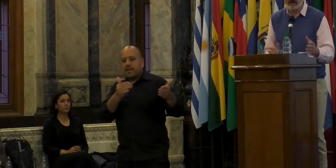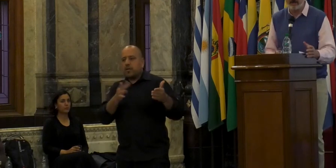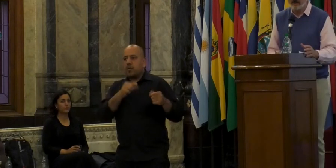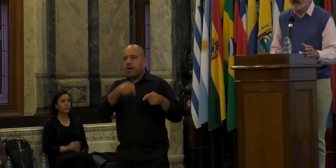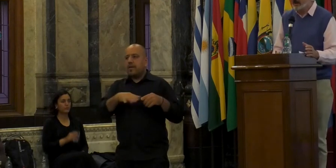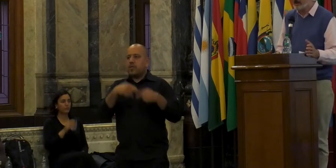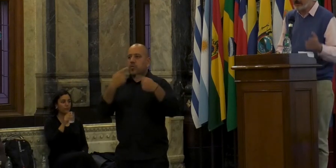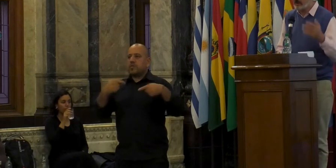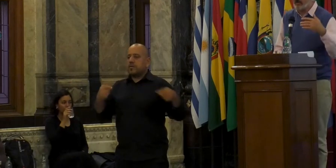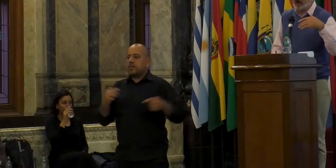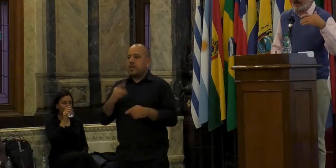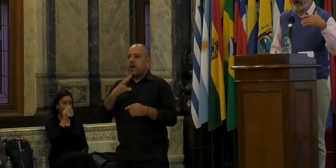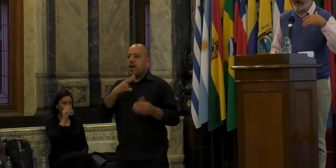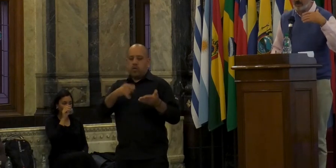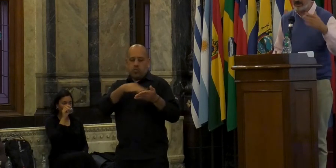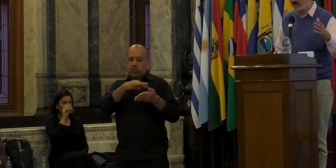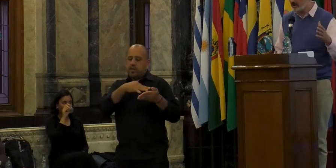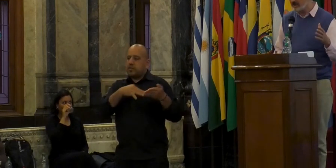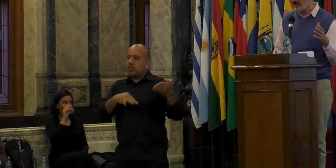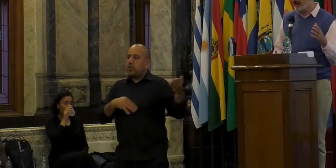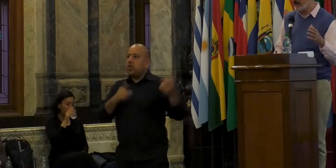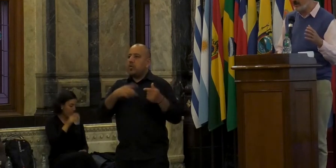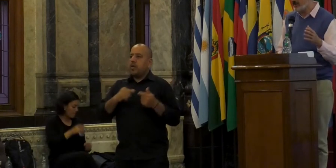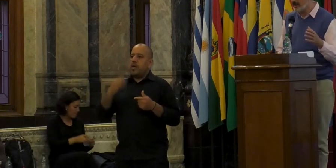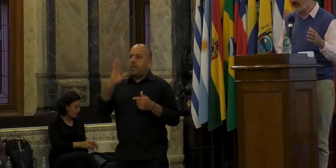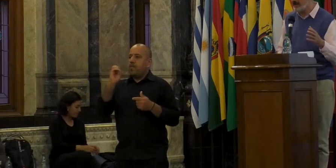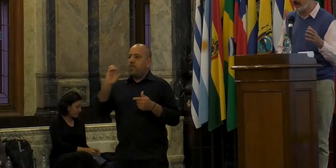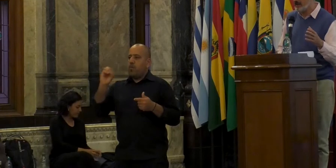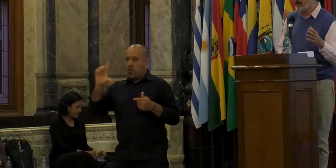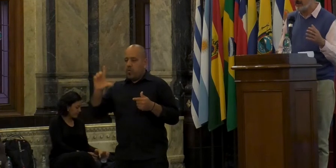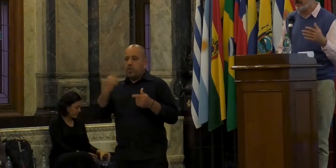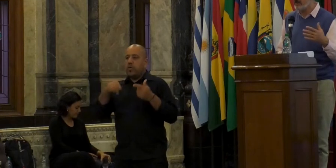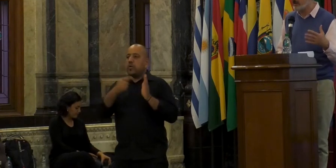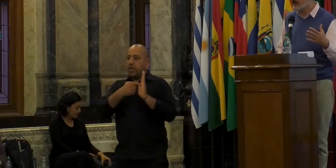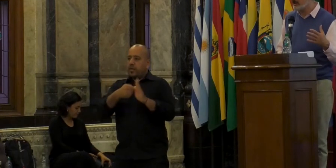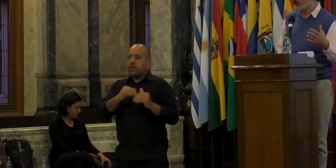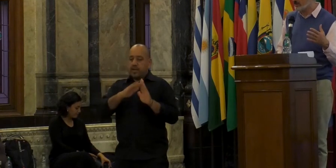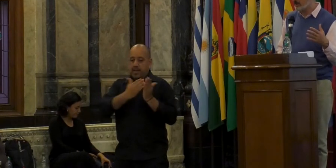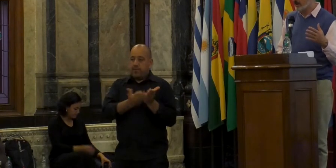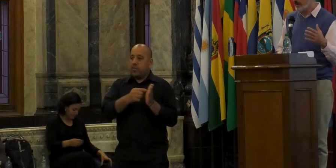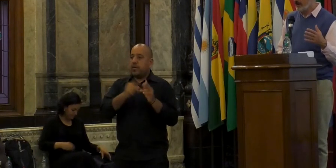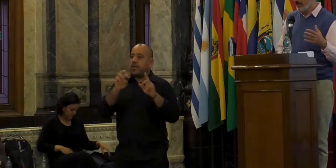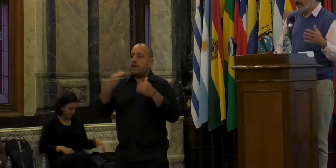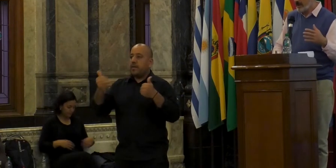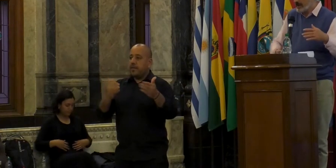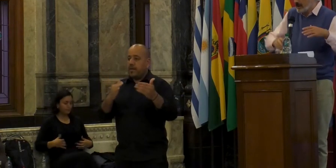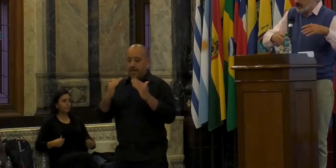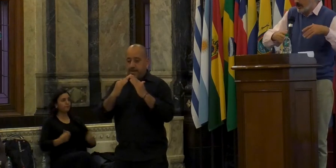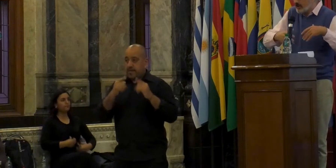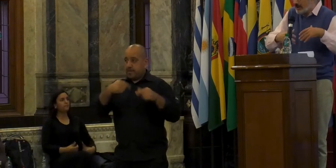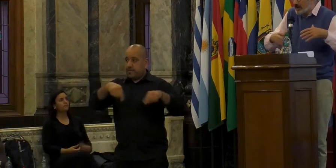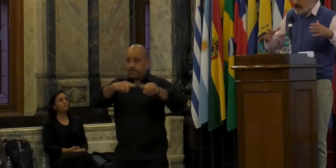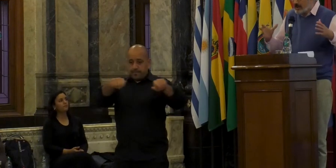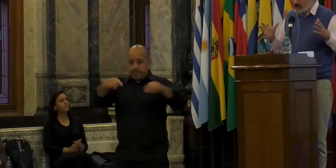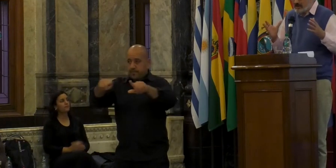ahí. Hay un texto de Paul Claval hermosísimo en ese libro de Collignon, de Espacios Domésticos, donde hace